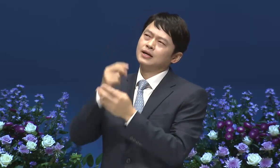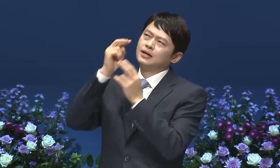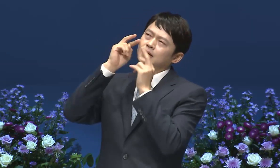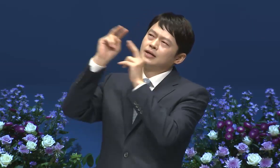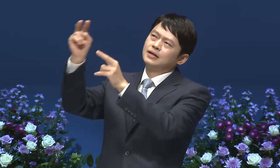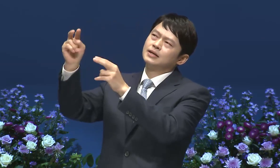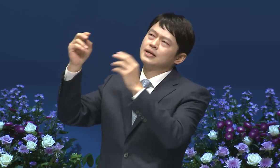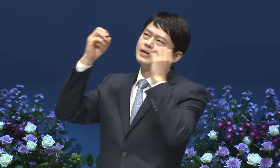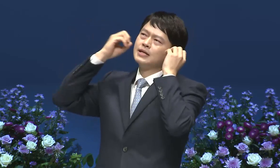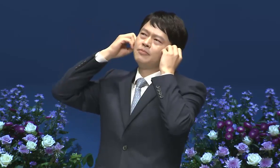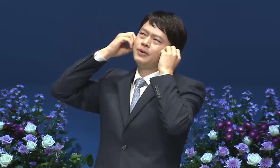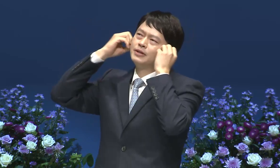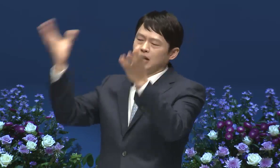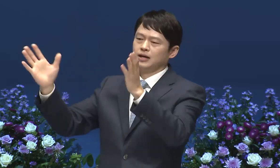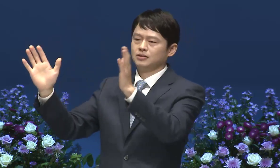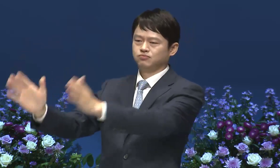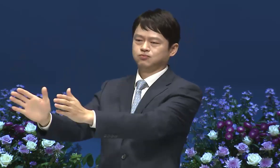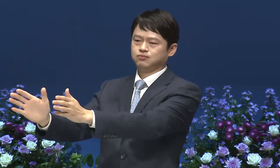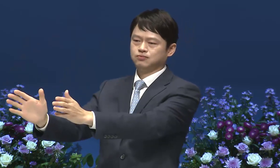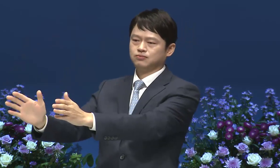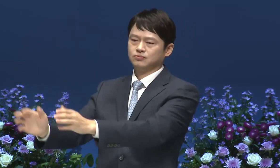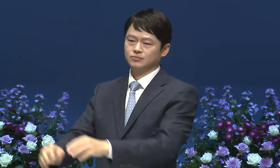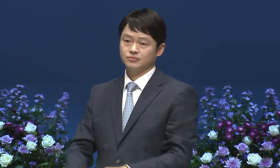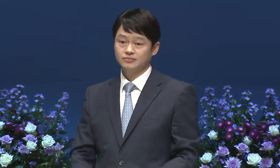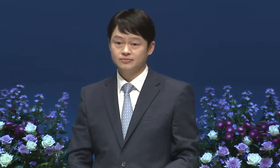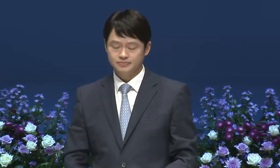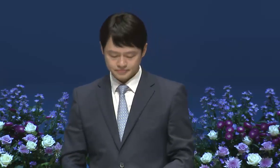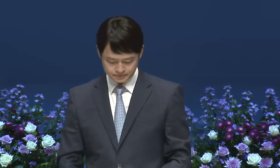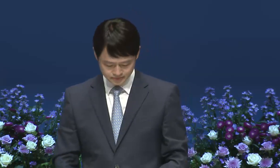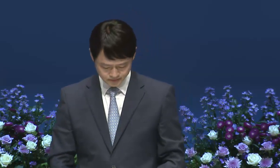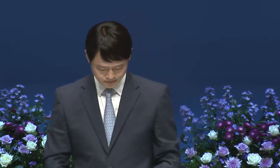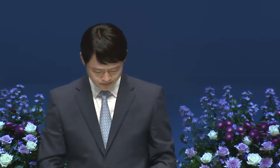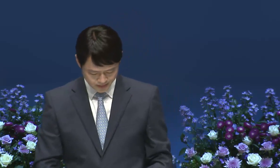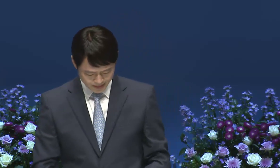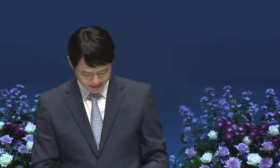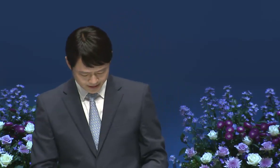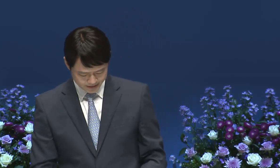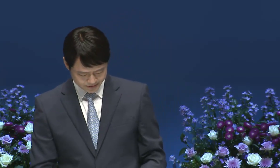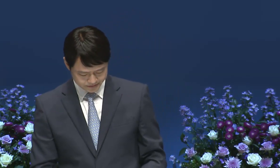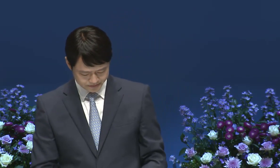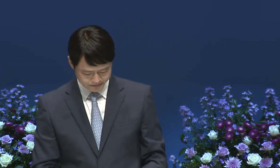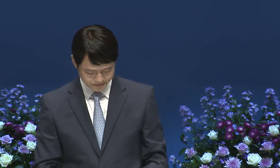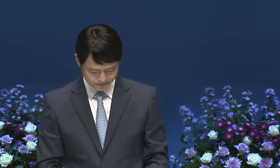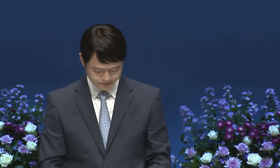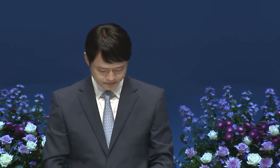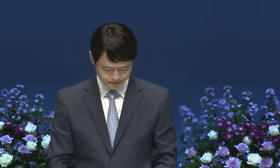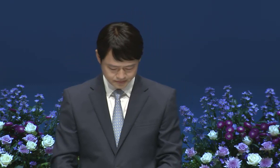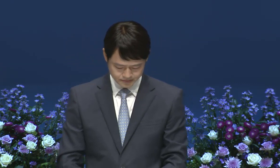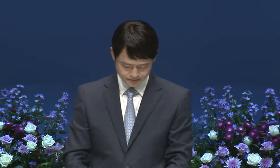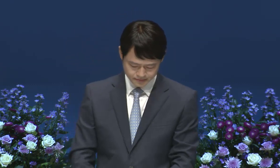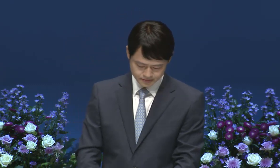때문에 하늘을 우러러 탄식하신 것입니다. 그러면서 그 농인을 대상으로 에바다라고 외치셨습니다.